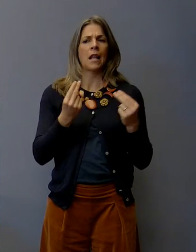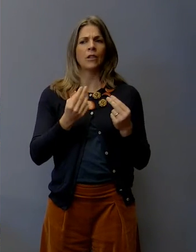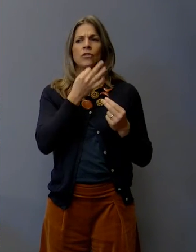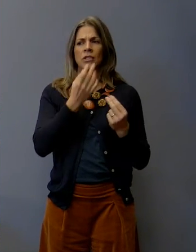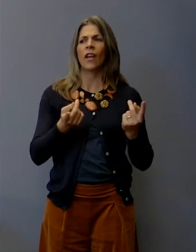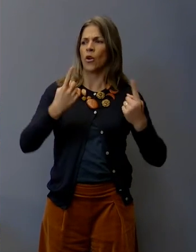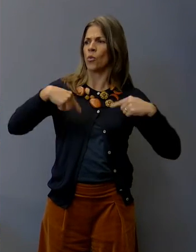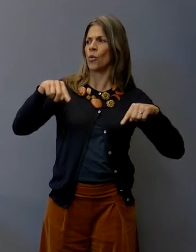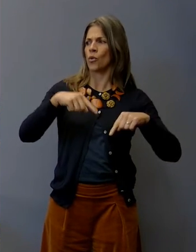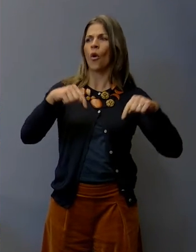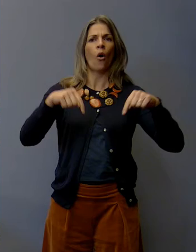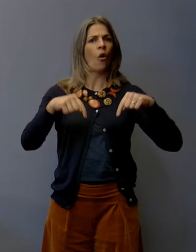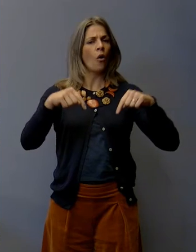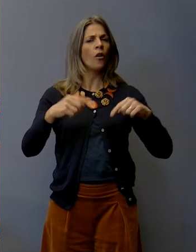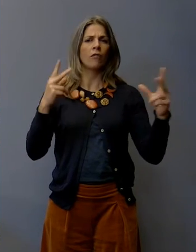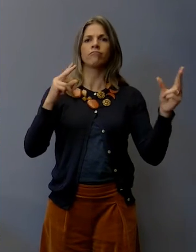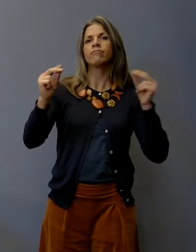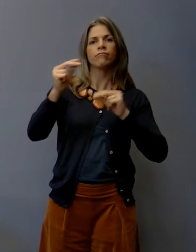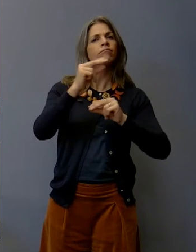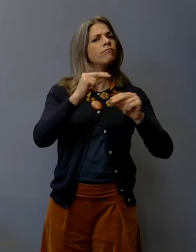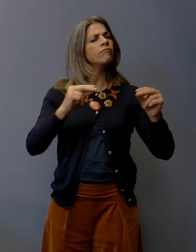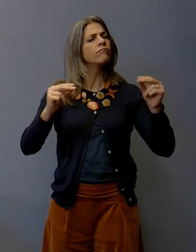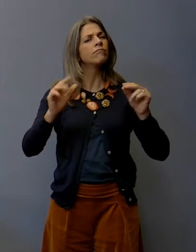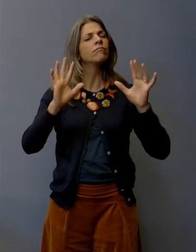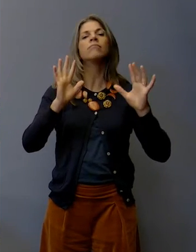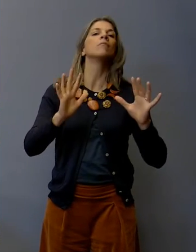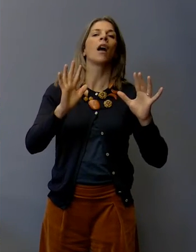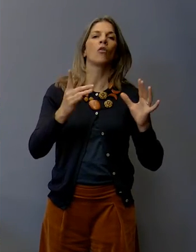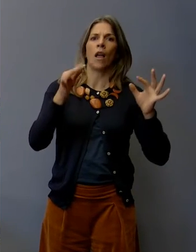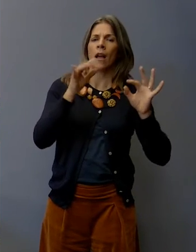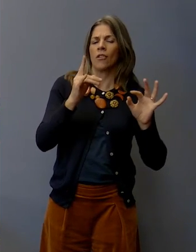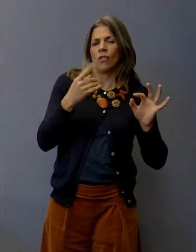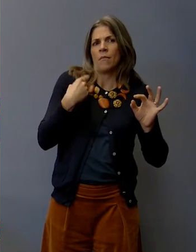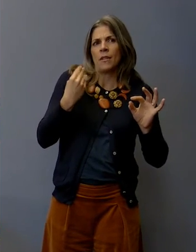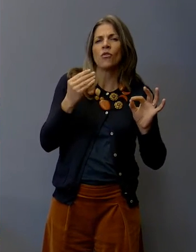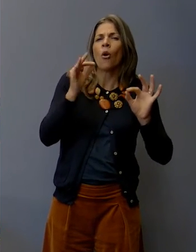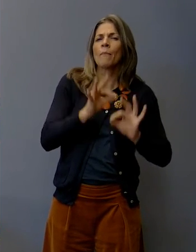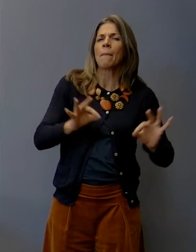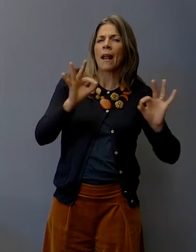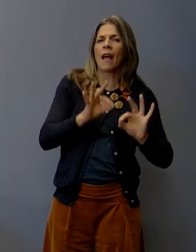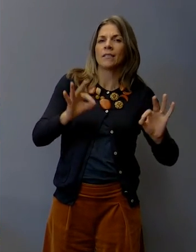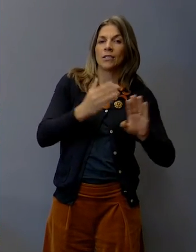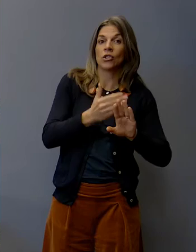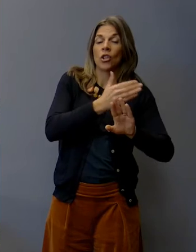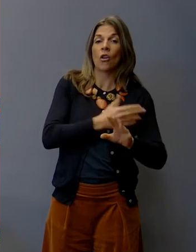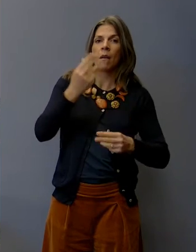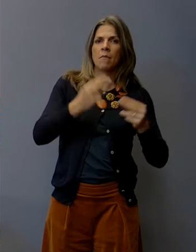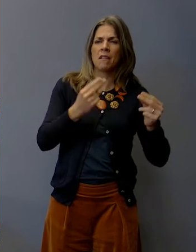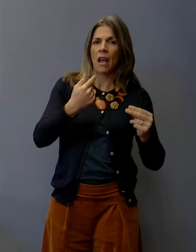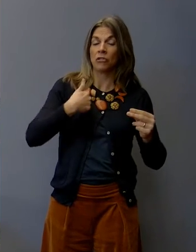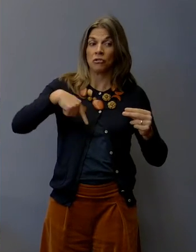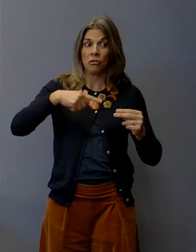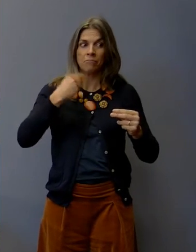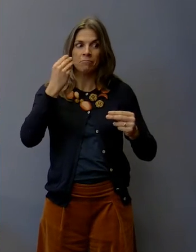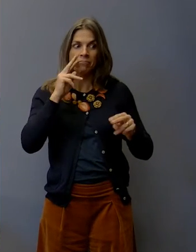noi vogliamo essere molto chiari la preparazione riteniamo sia stata una preparazione davvero confusa spesso inadeguata mi riferisco ai